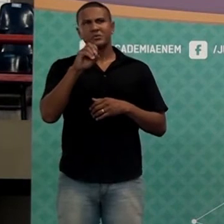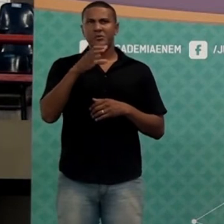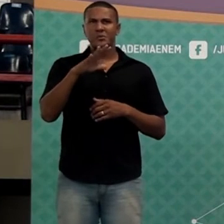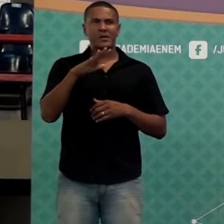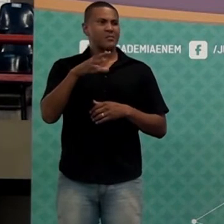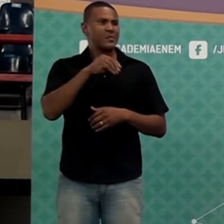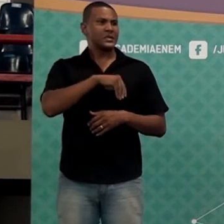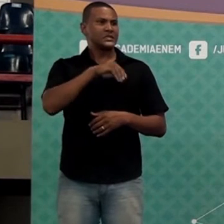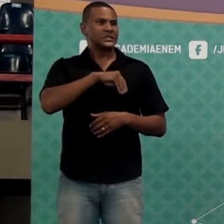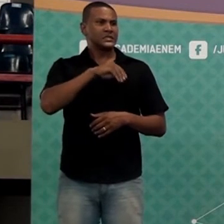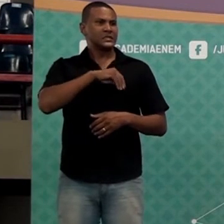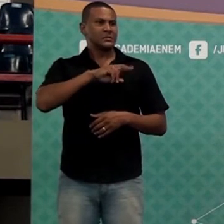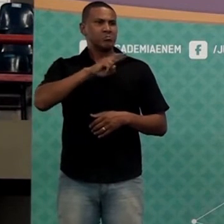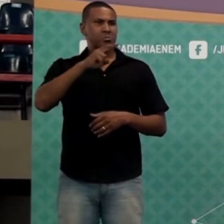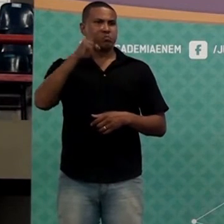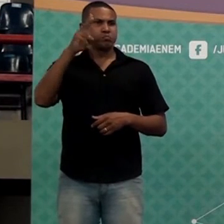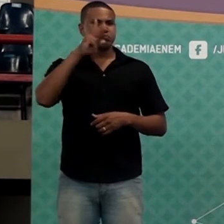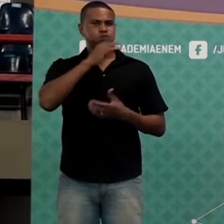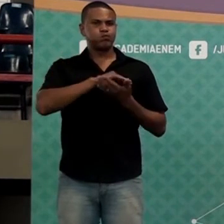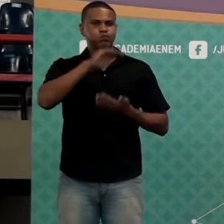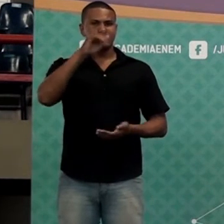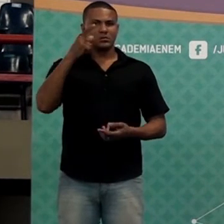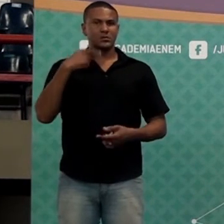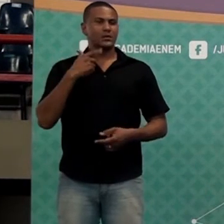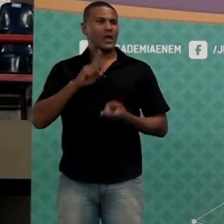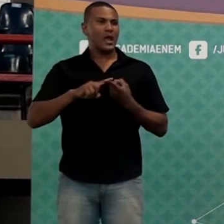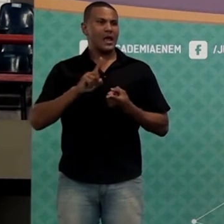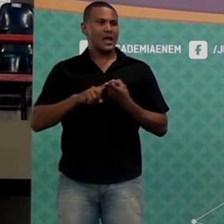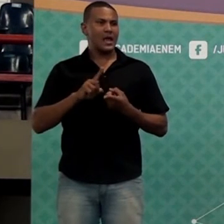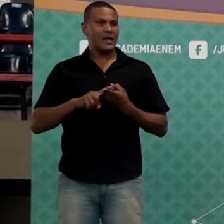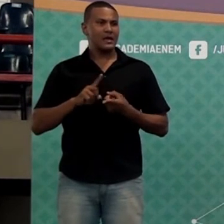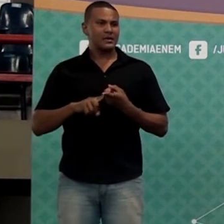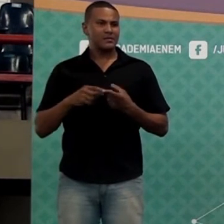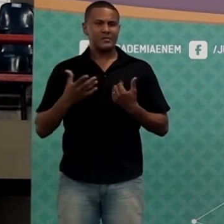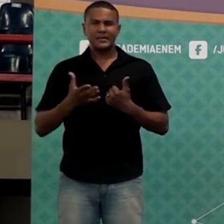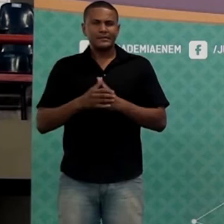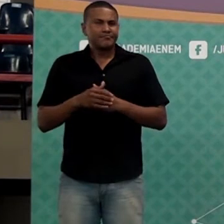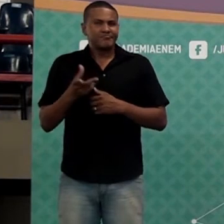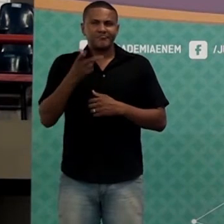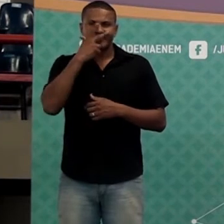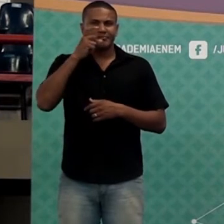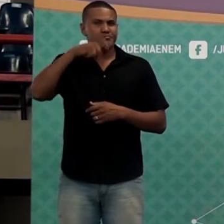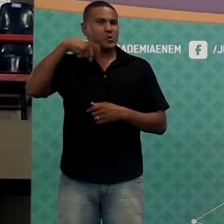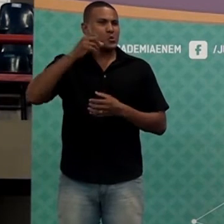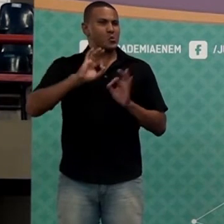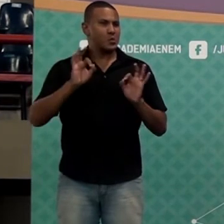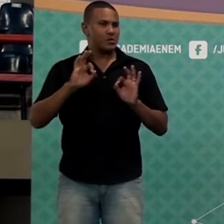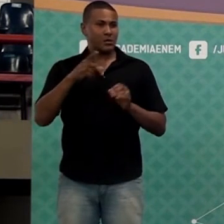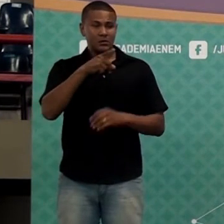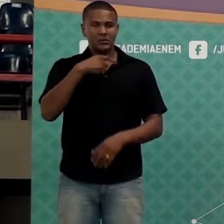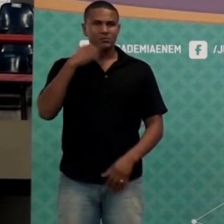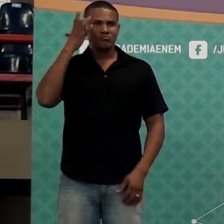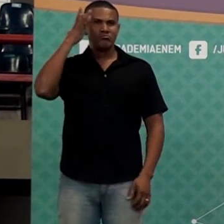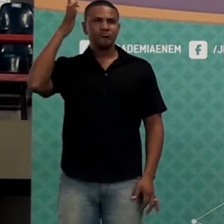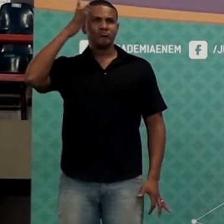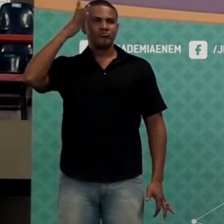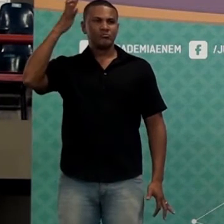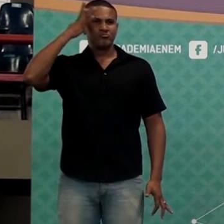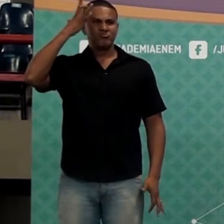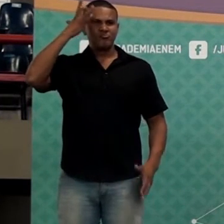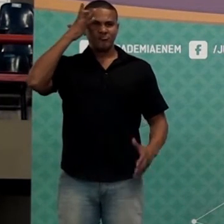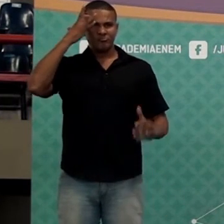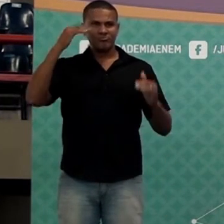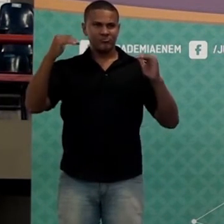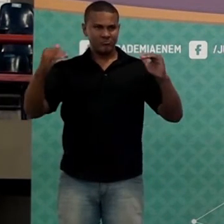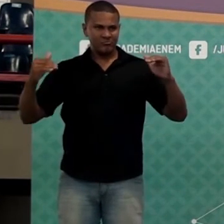50. E tu não paga nada de imposto. Tu ia viver um luxo tão grande, um luxo tão grande, um luxo tão grande. Tu ia viver um luxo tão grande, tu ia